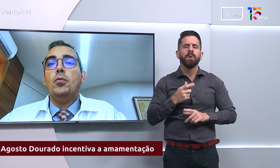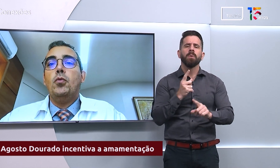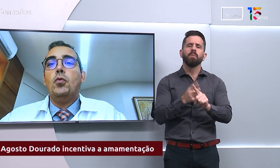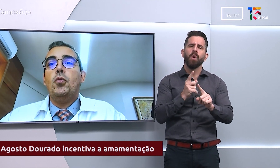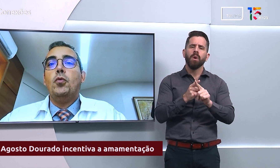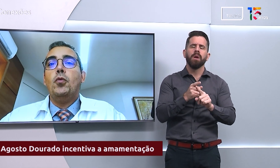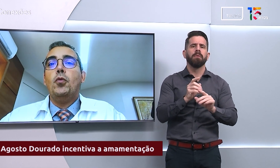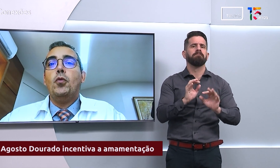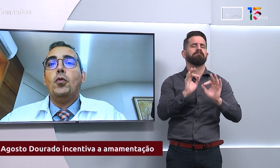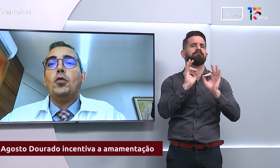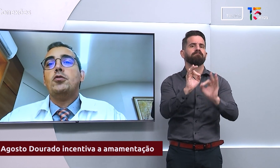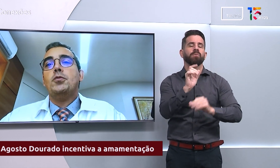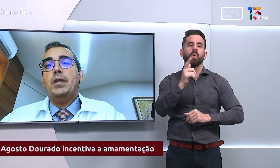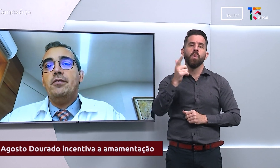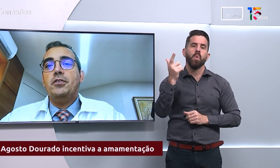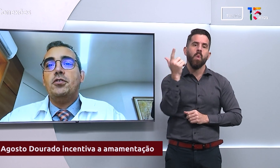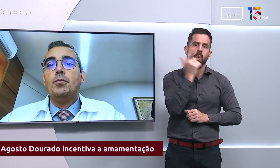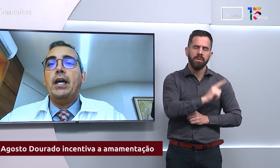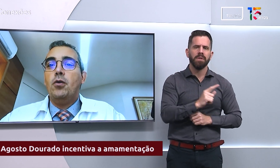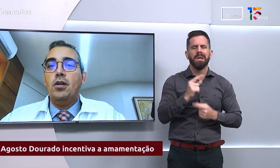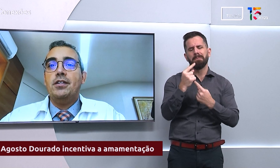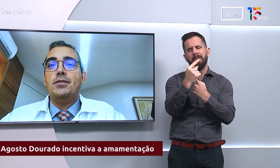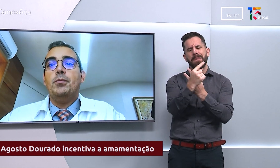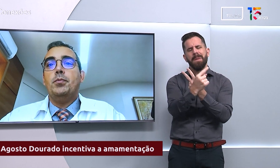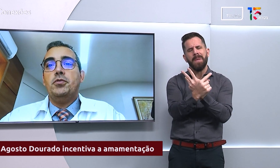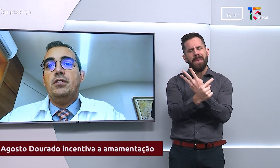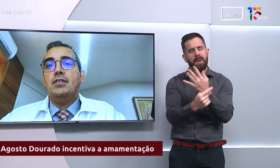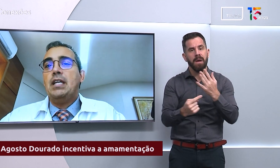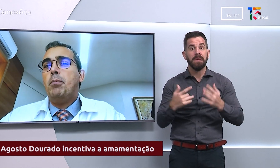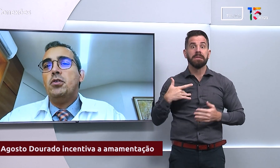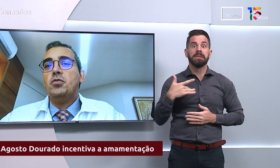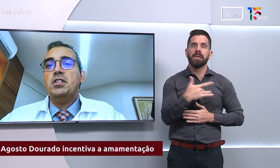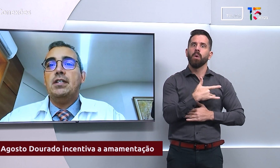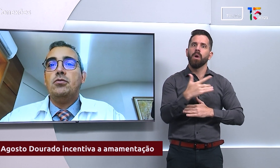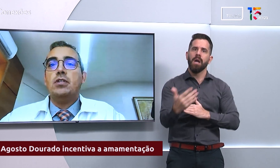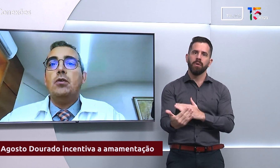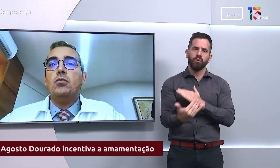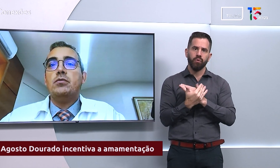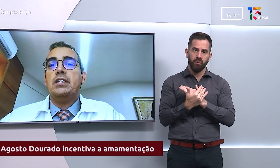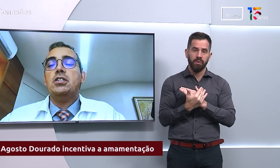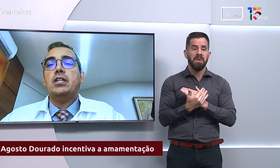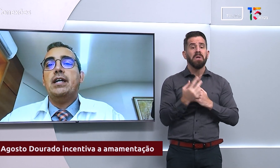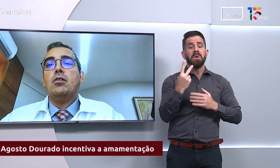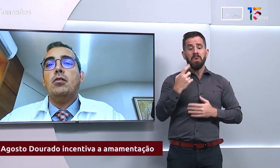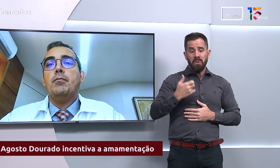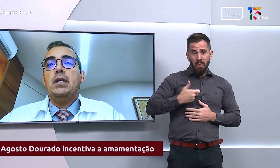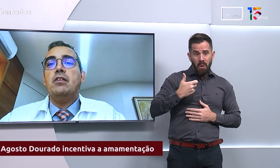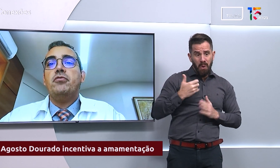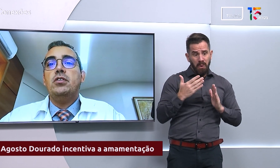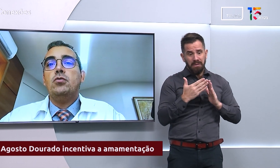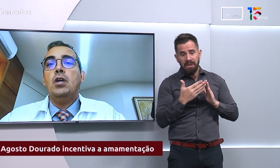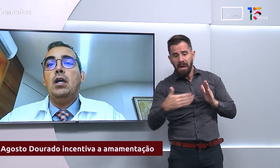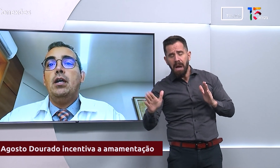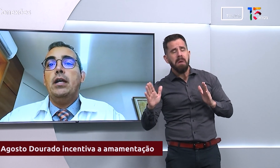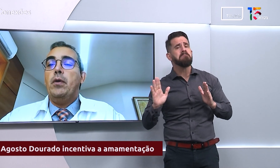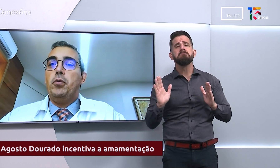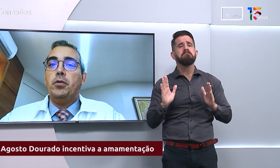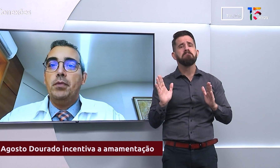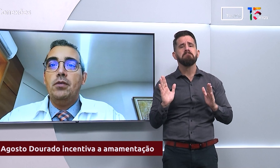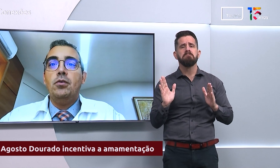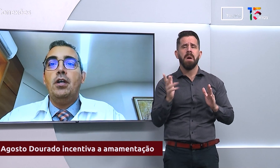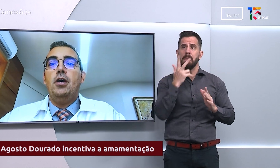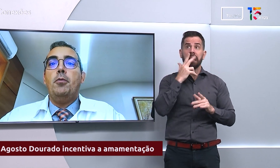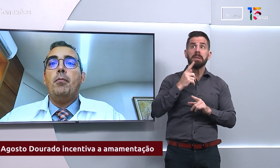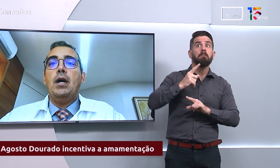atingir todos os benefícios maiores possíveis. Após 2 anos não se enxerga benefício, não